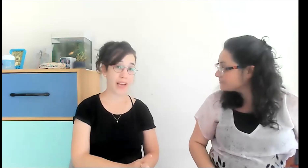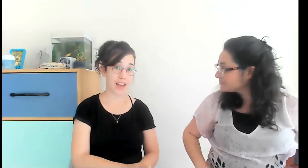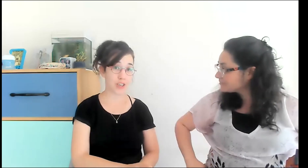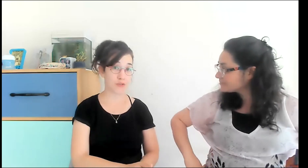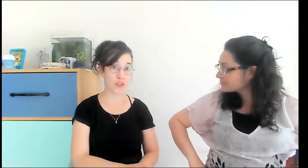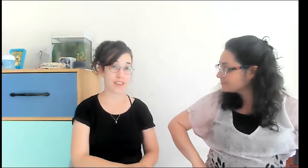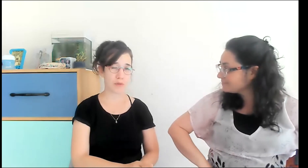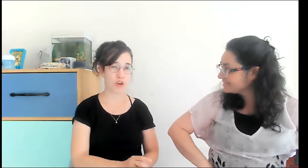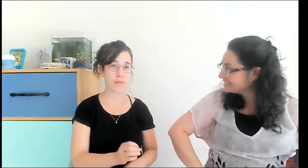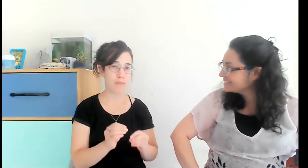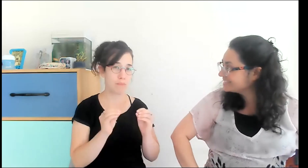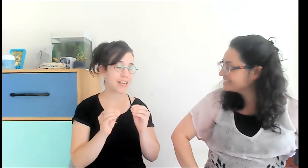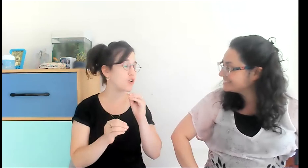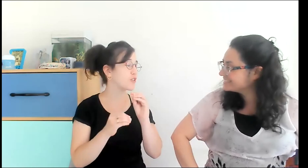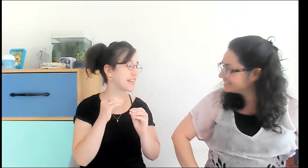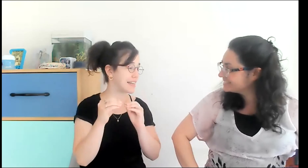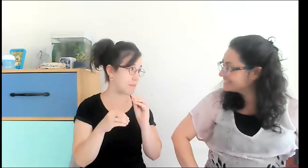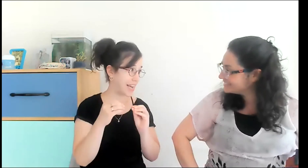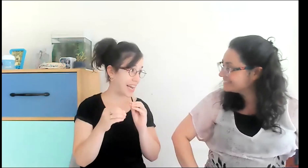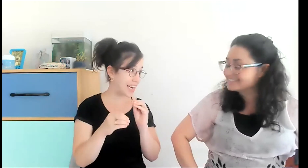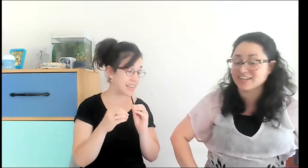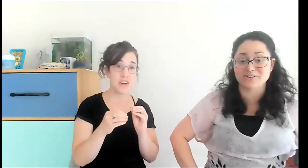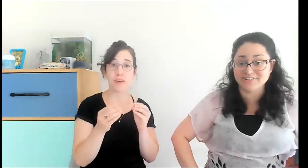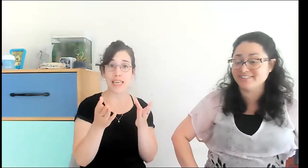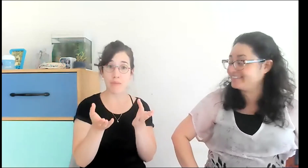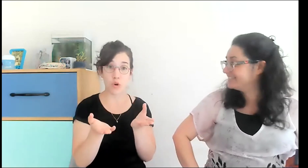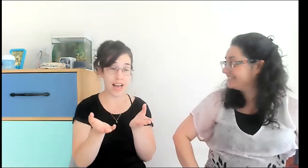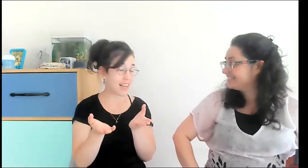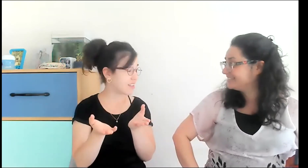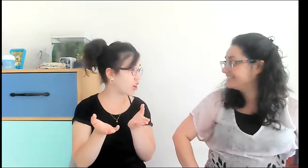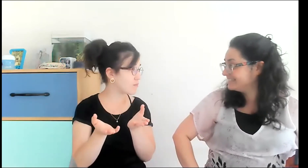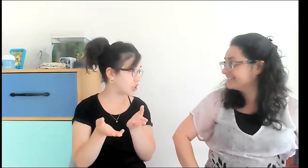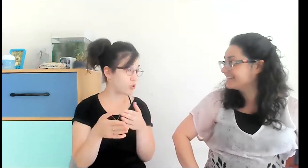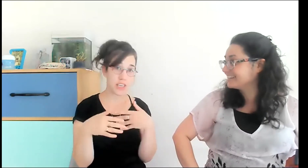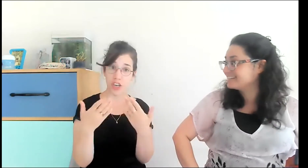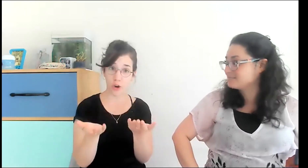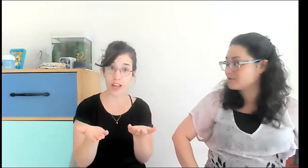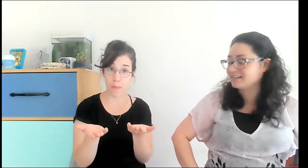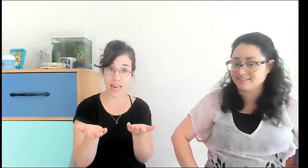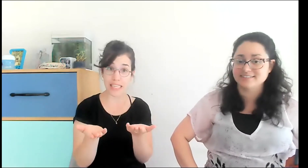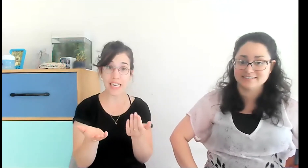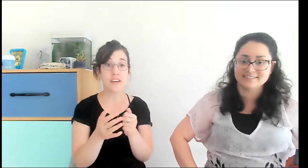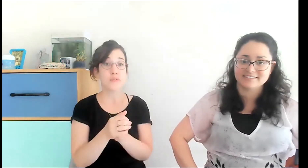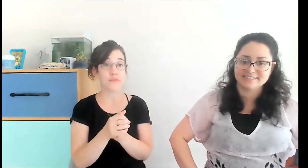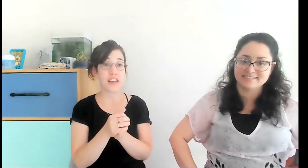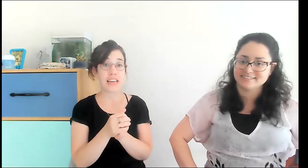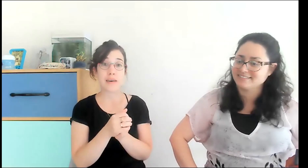לחג השבועות, אז אתם יכולים גם בבית עוד קצת להתאמן, נכון. וזה גם מוקלט, נכון? למי שרוצה כן, כן, שיכול לקבל את זה, וללמד את